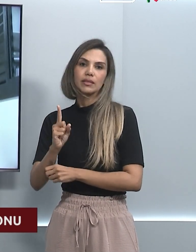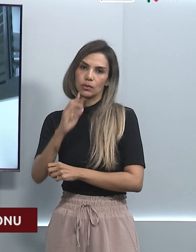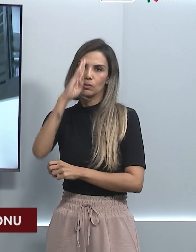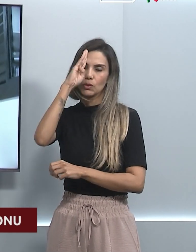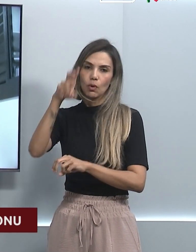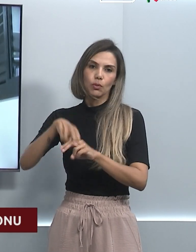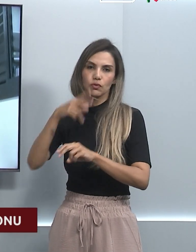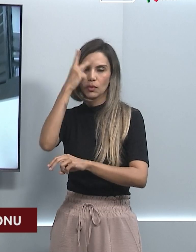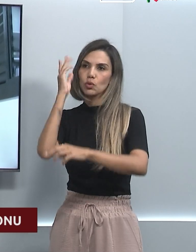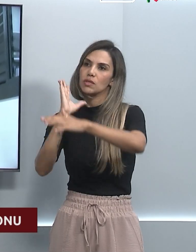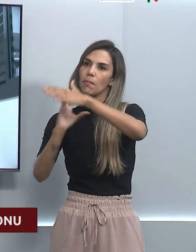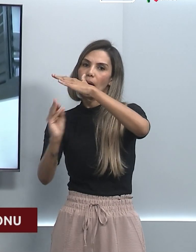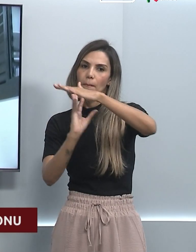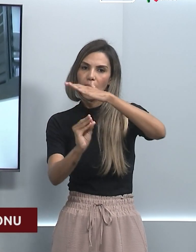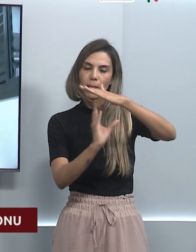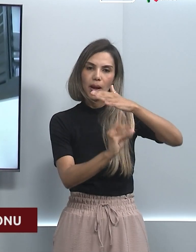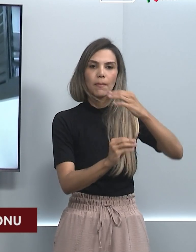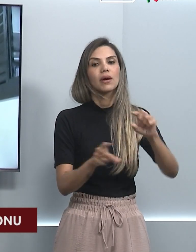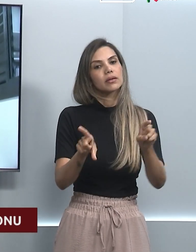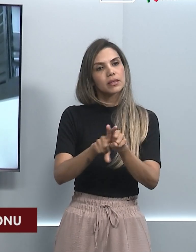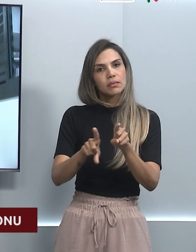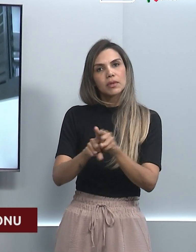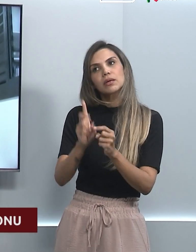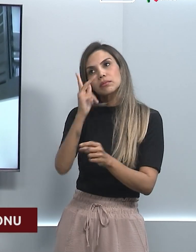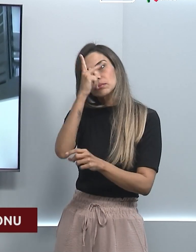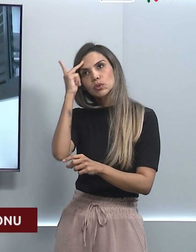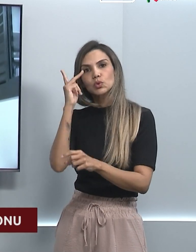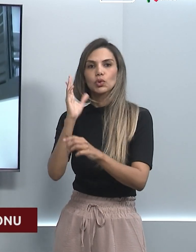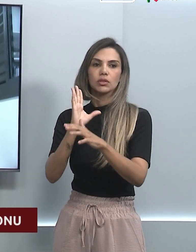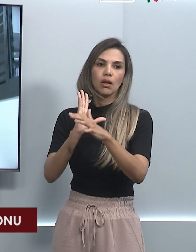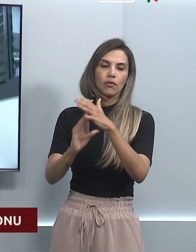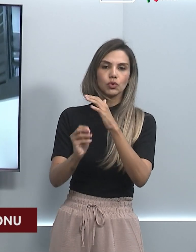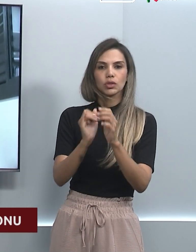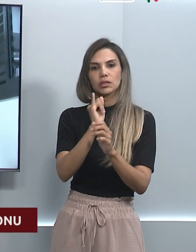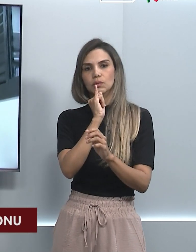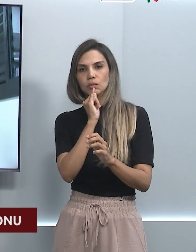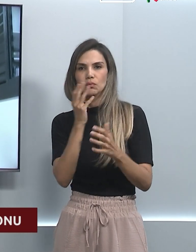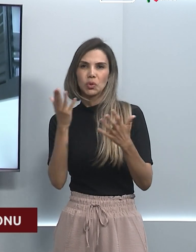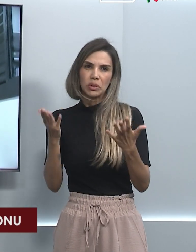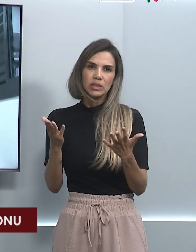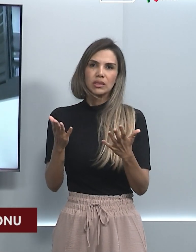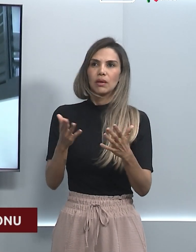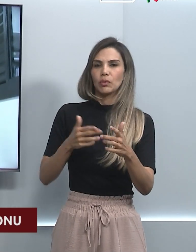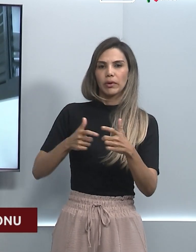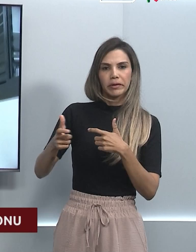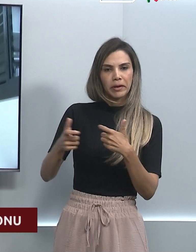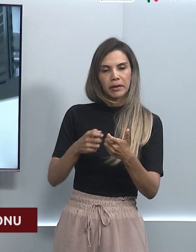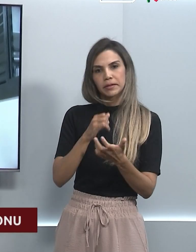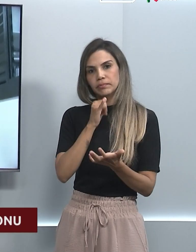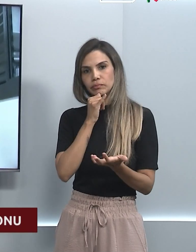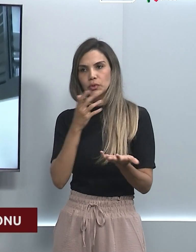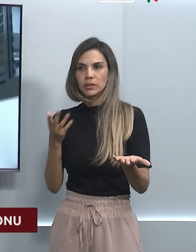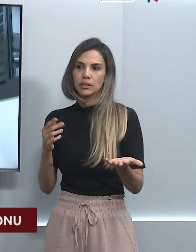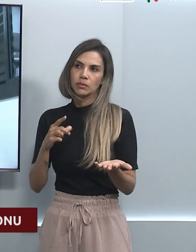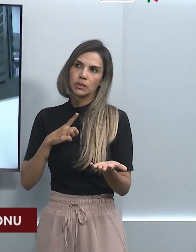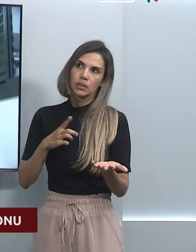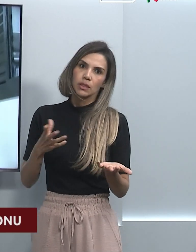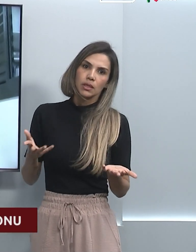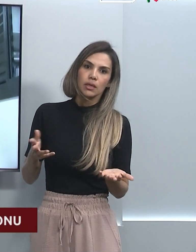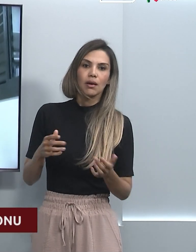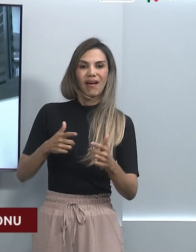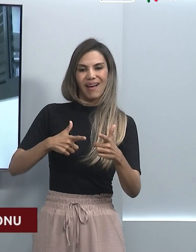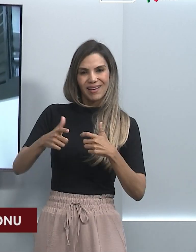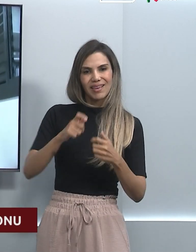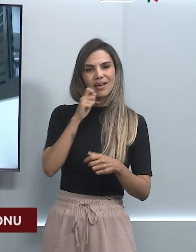mundo. Também a gente vê refugiados que surgem de contexto de outros conflitos, né? A gente tem ali a guerra